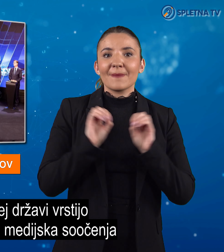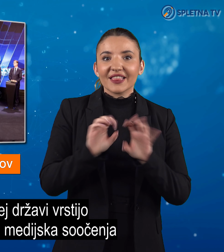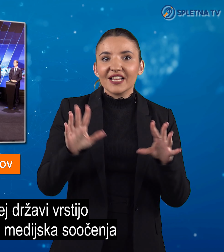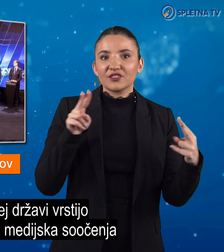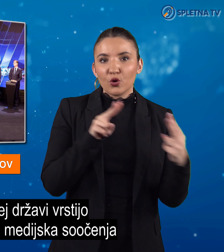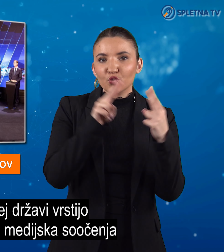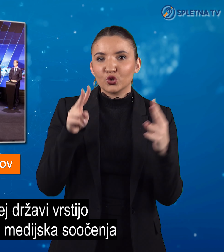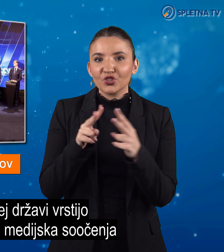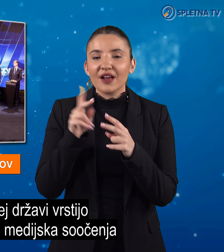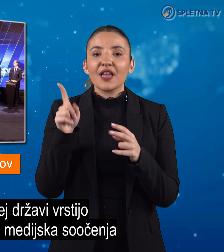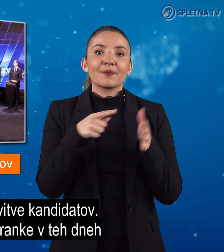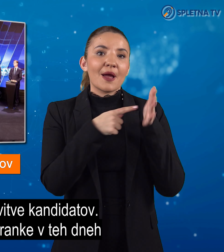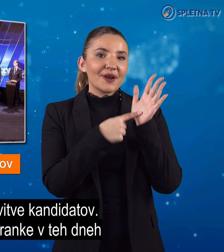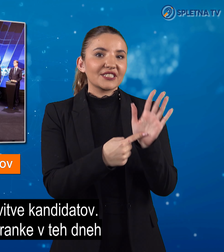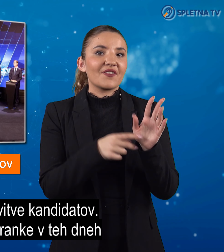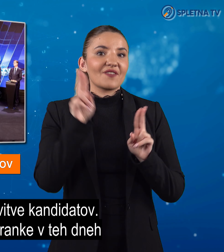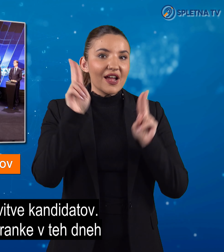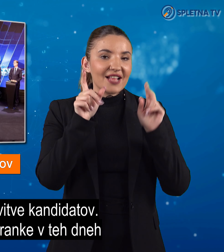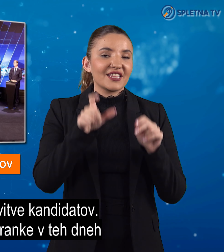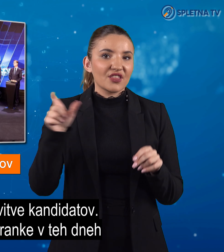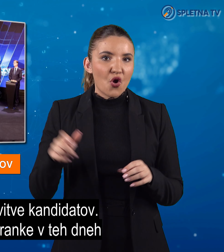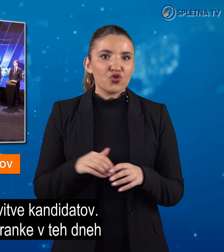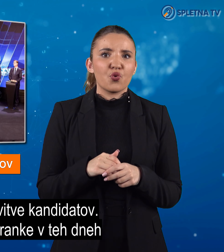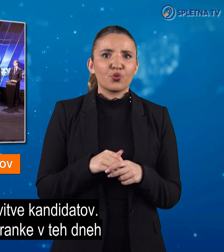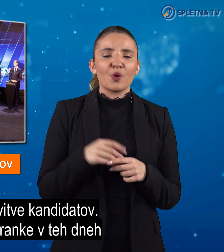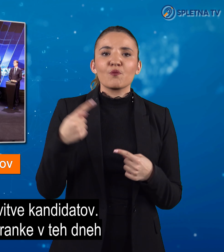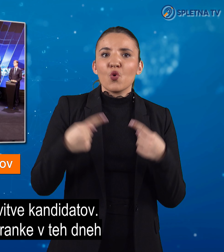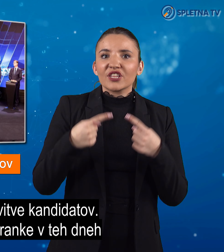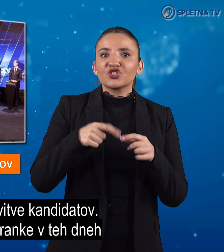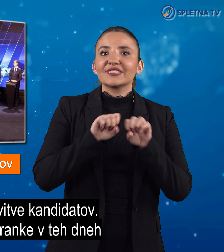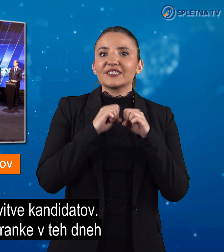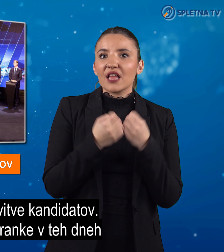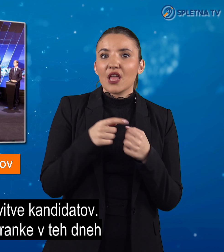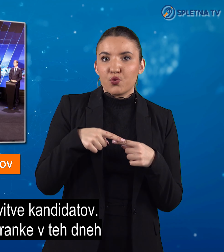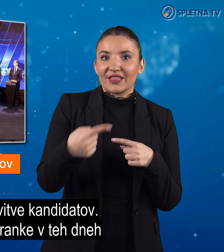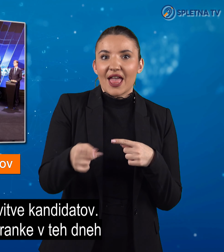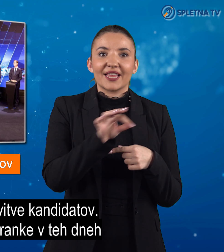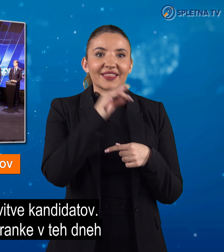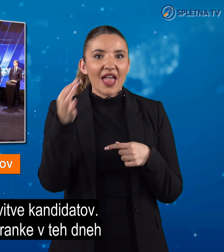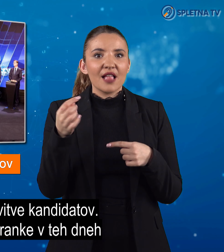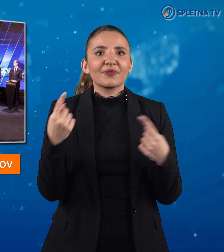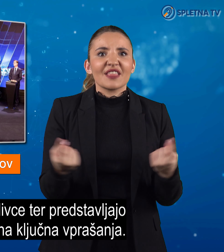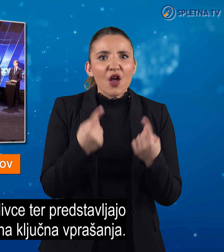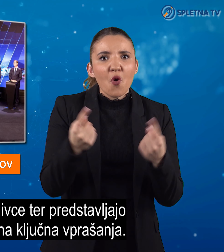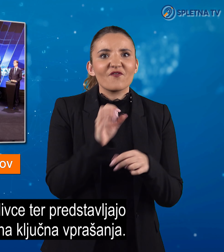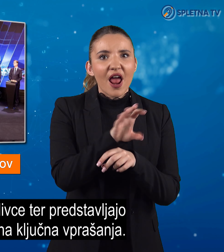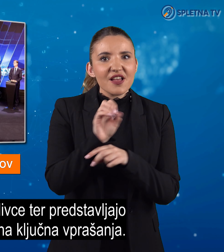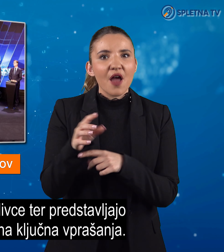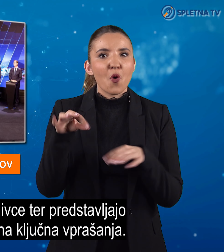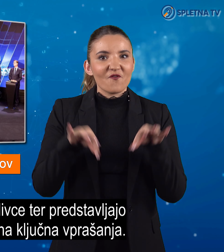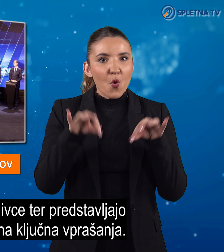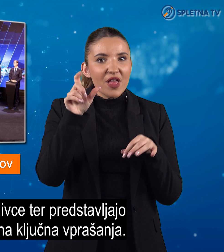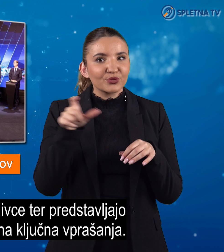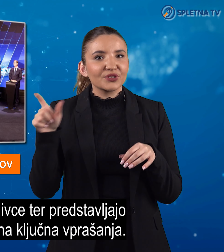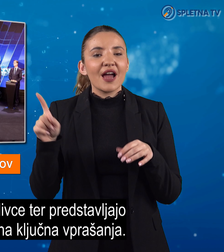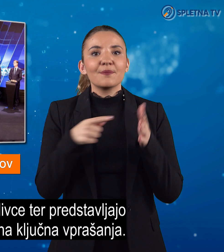tribune, medijska soočenja in predstavitve kandidatov. Politične stranke v teh dneh nagovarjajo volivce ter predstavljajo